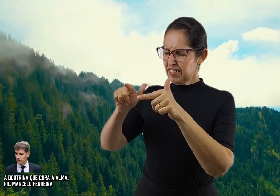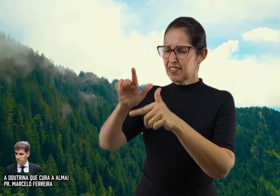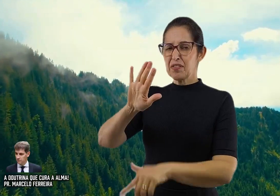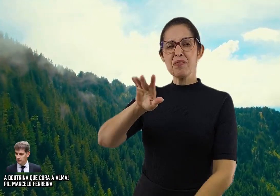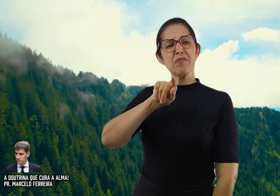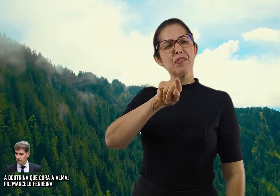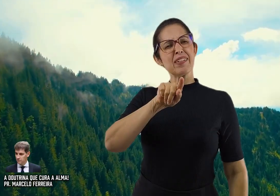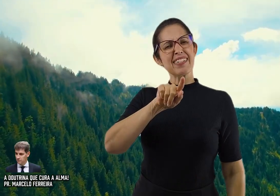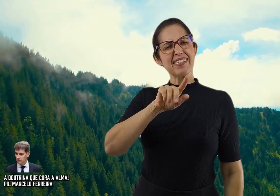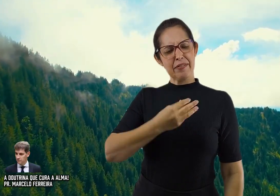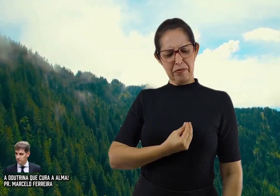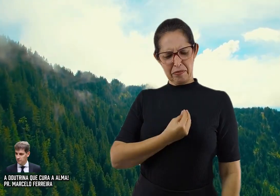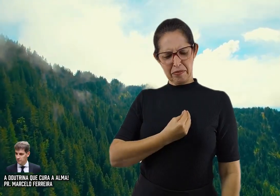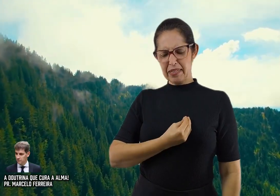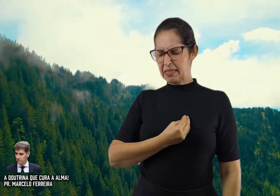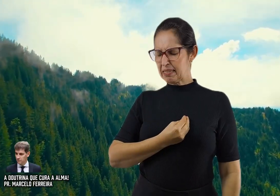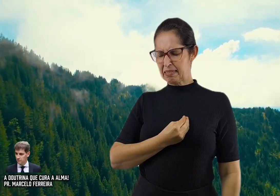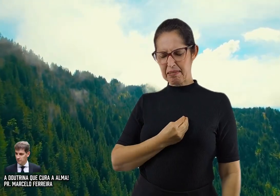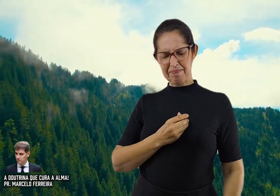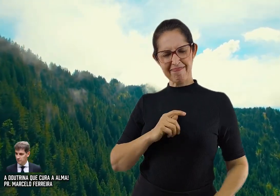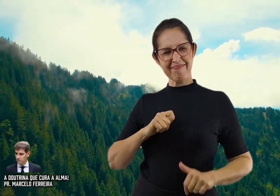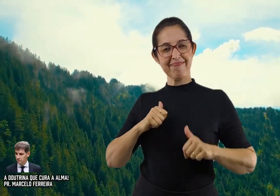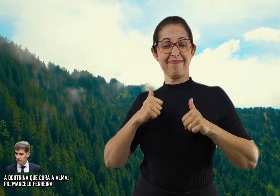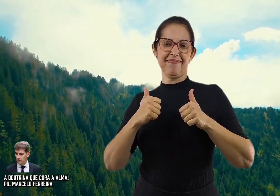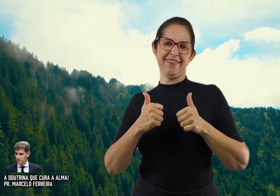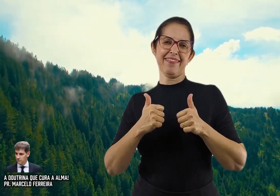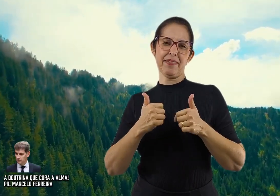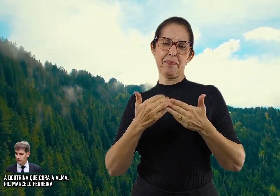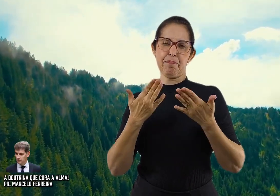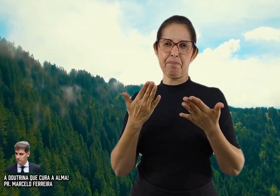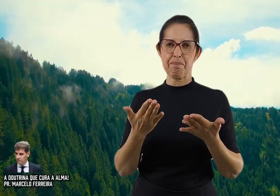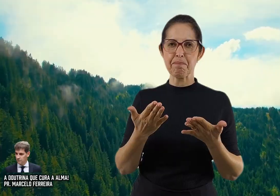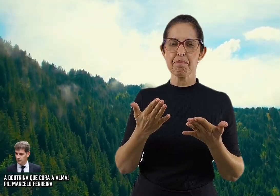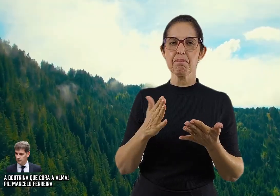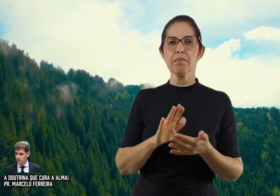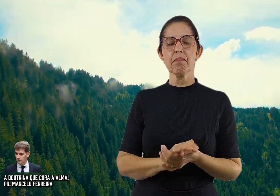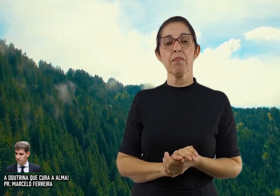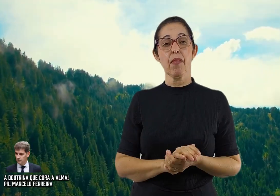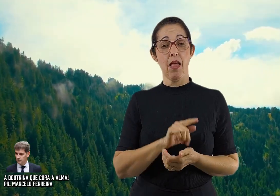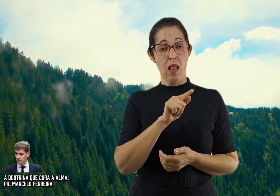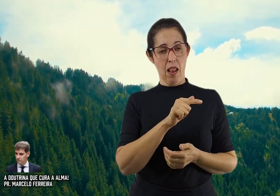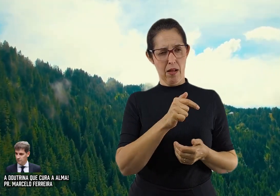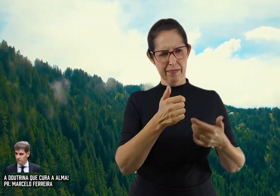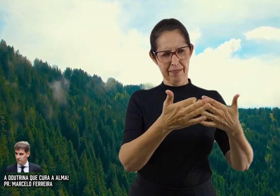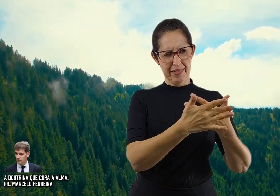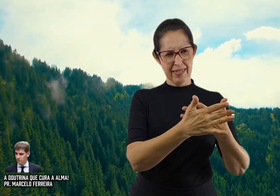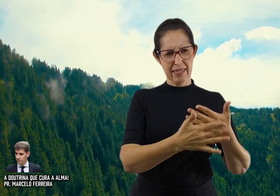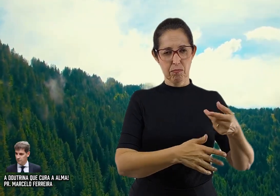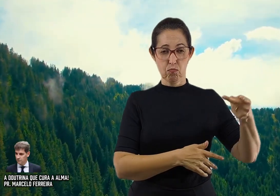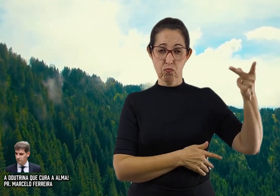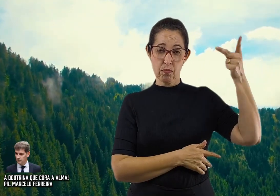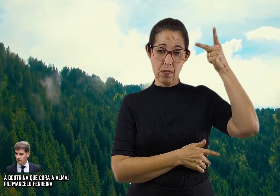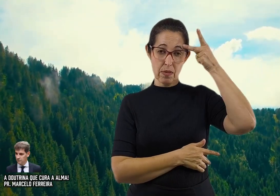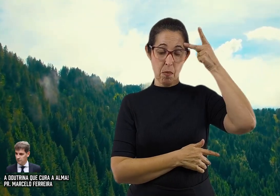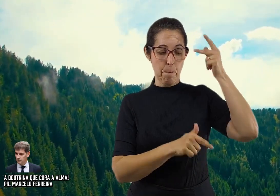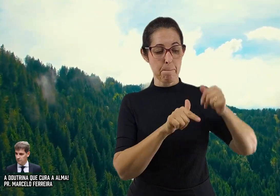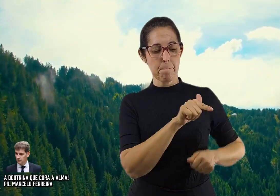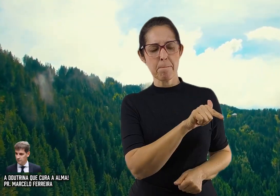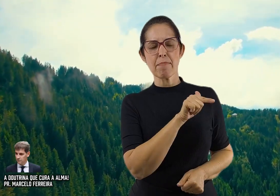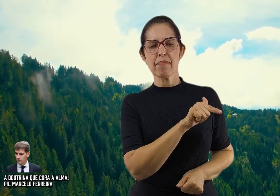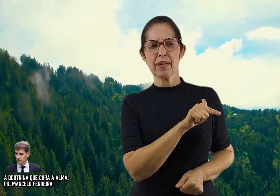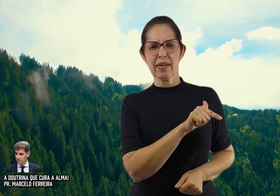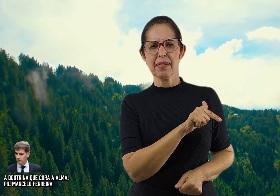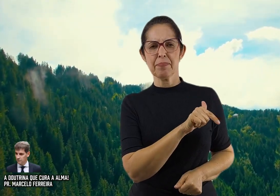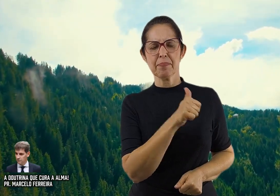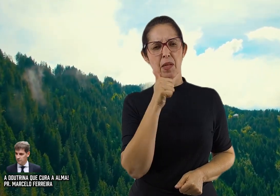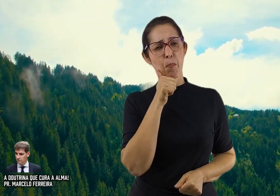ressuscita. Lá na cidade de São José dos Campos, entrou uma visitante numa reunião domingo à tarde, estava até um